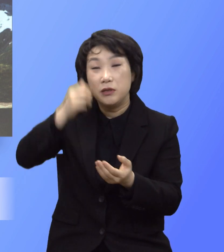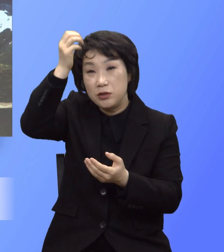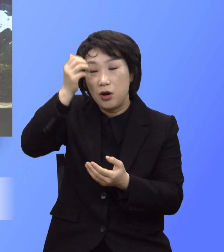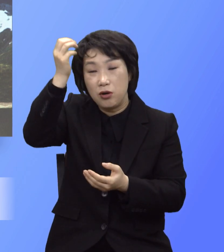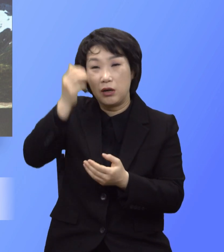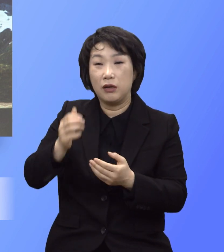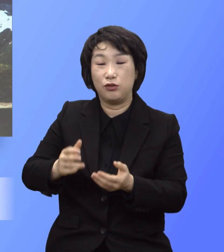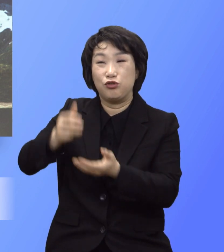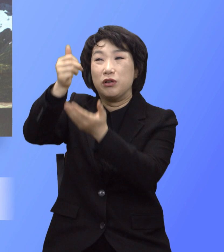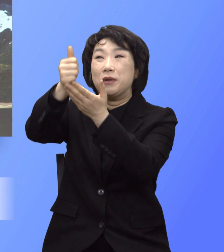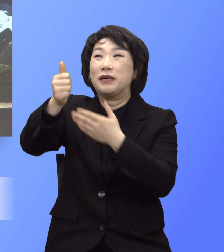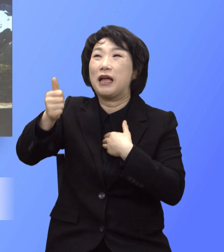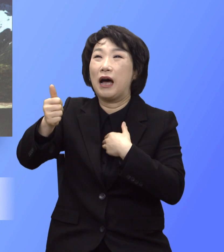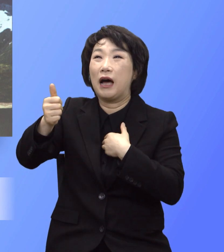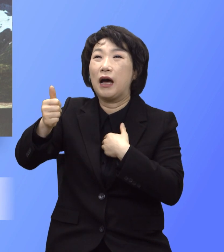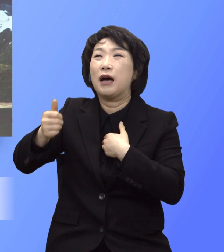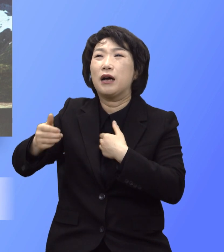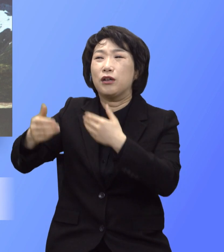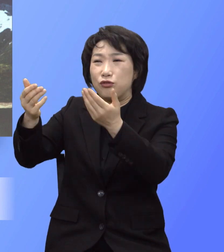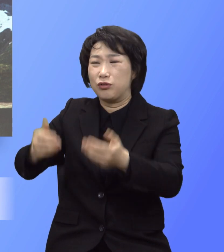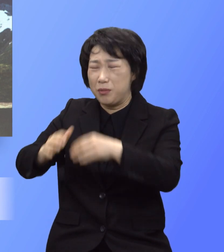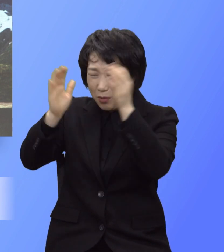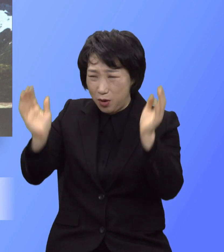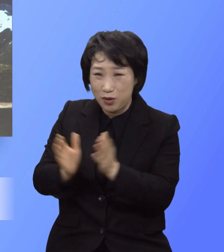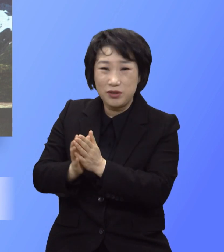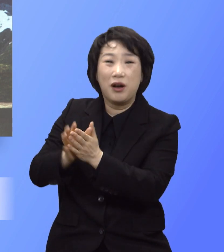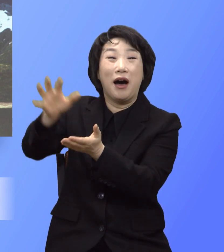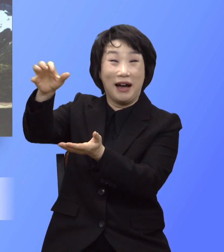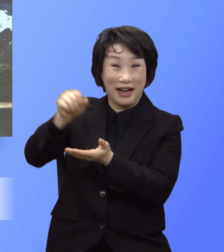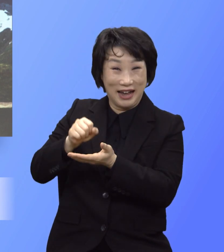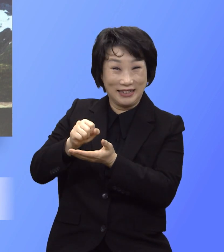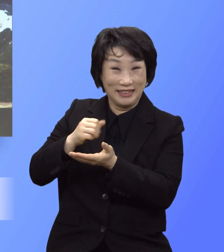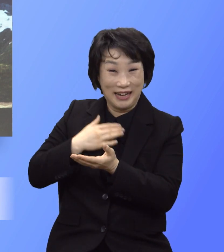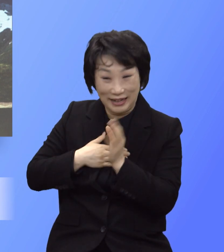영적으로 주가 내게 주시겠다는 걸 다 얻어낼 수 있는